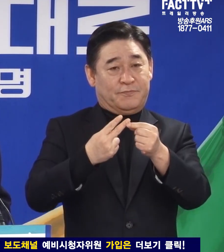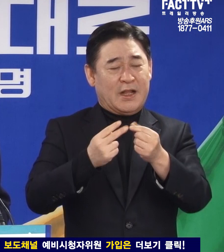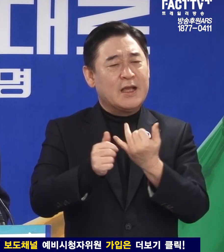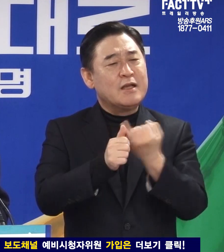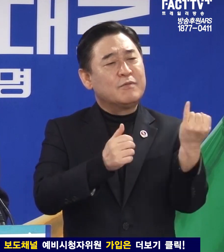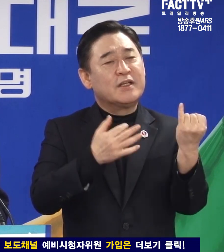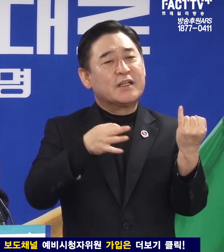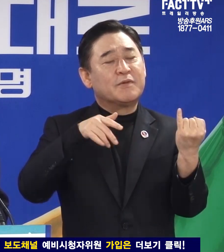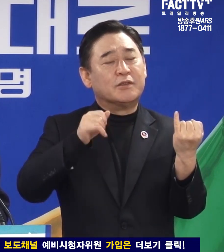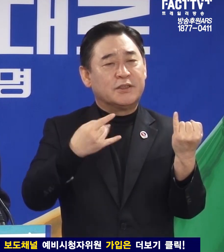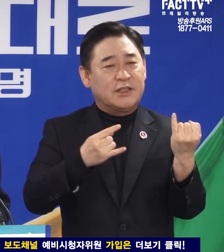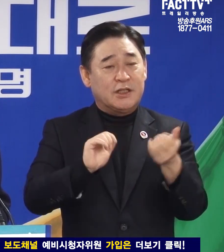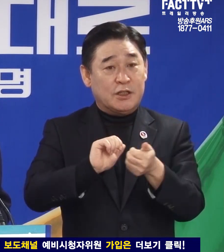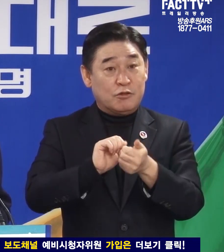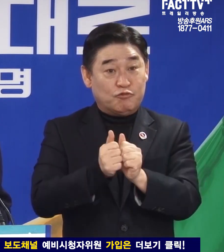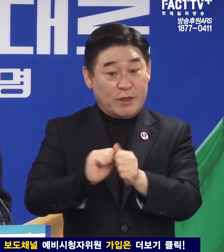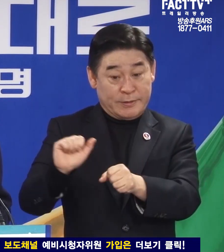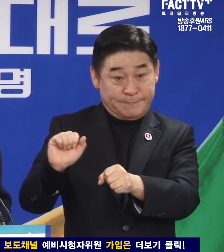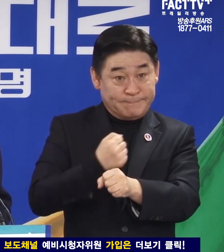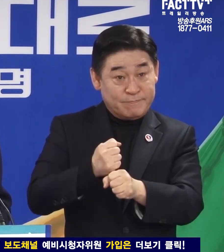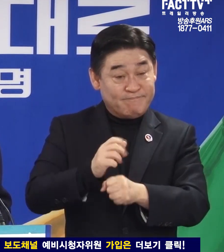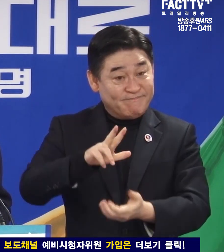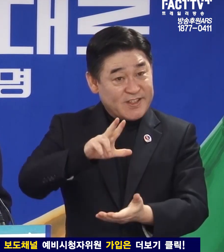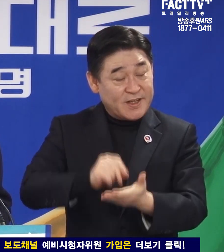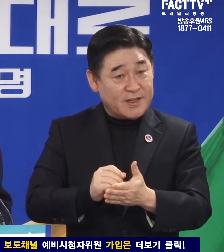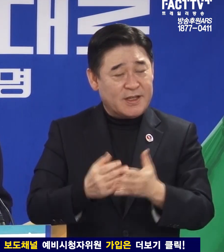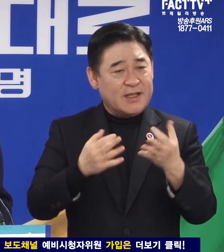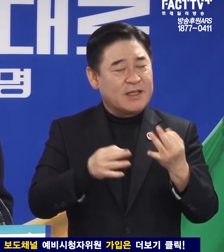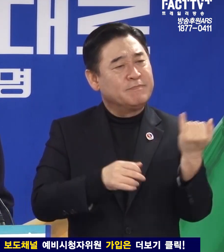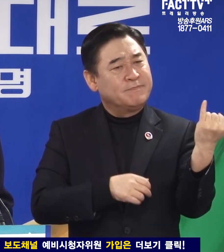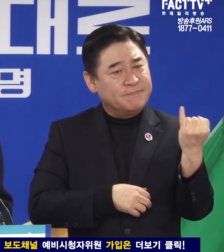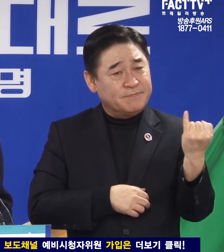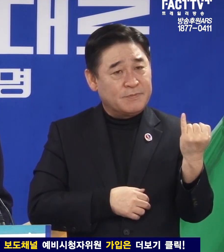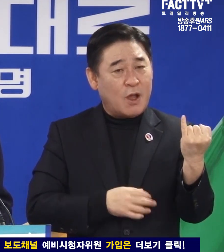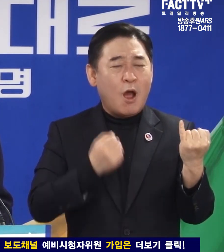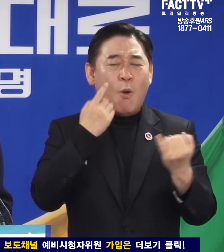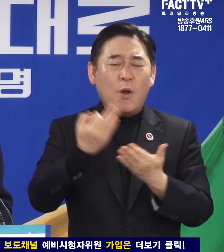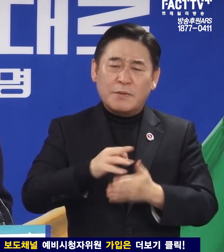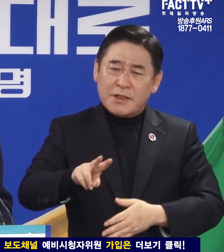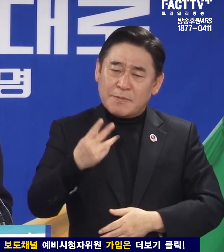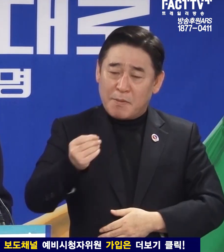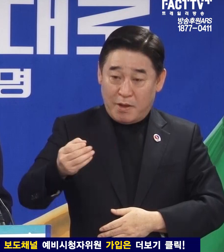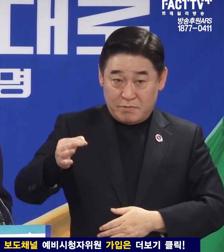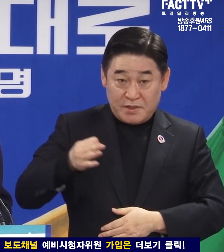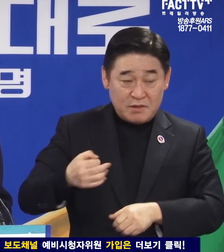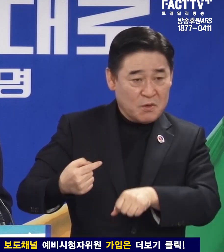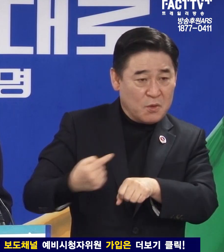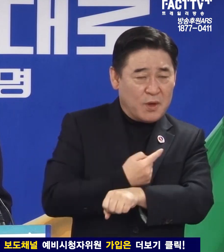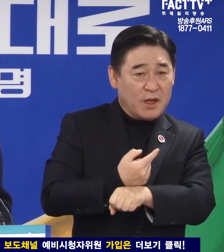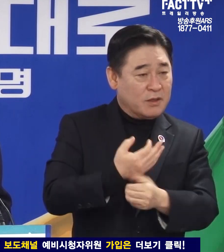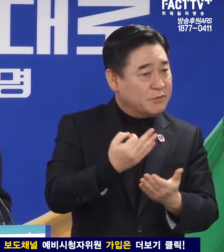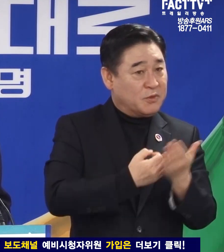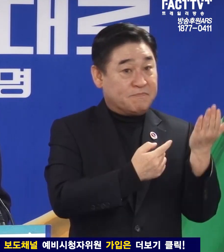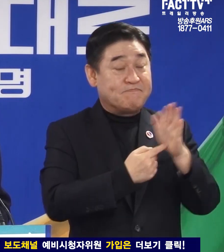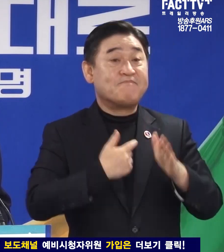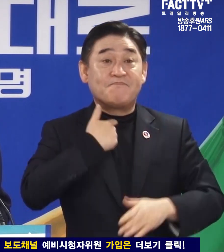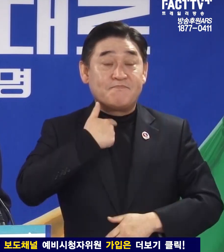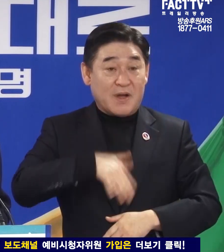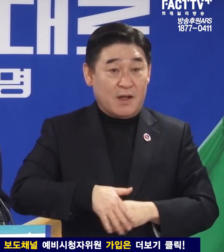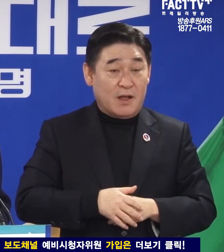부인 김건희 씨의 주가 조작 문제입니다. 김건희 씨는 월급 200만 원 외에 소득을 밝힌 적이